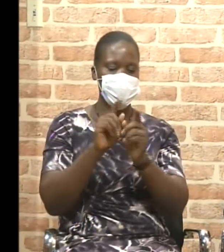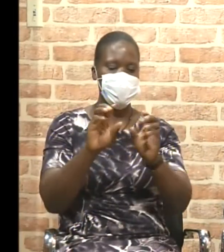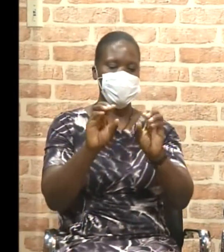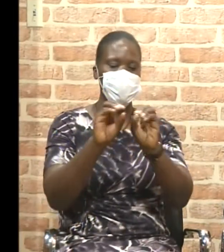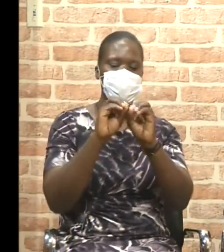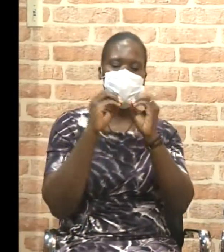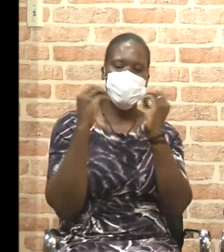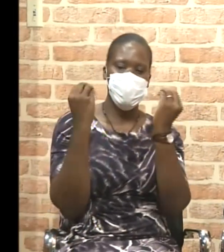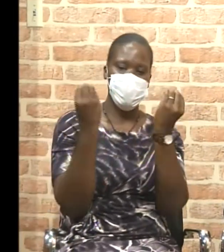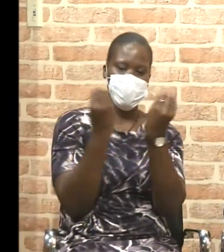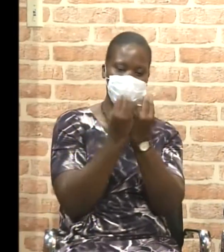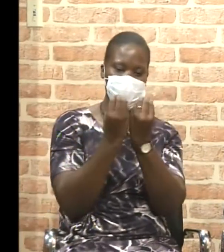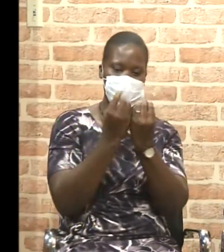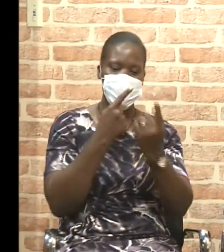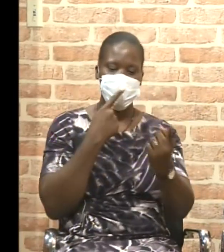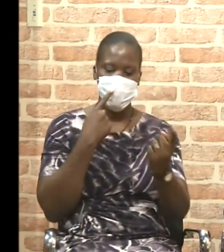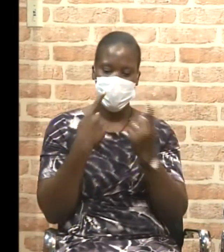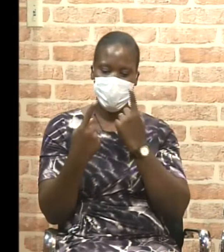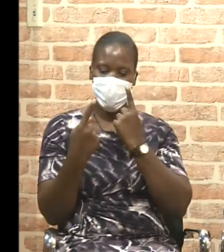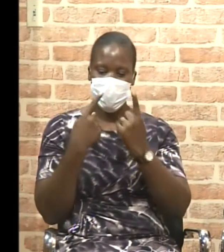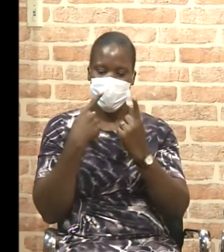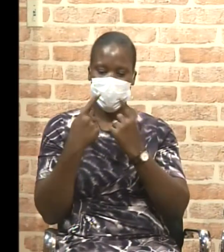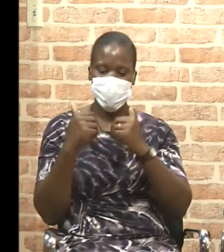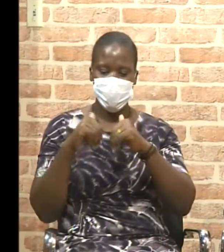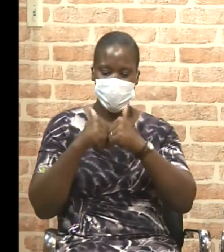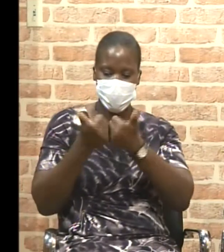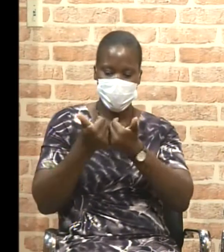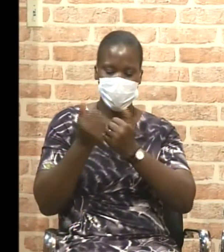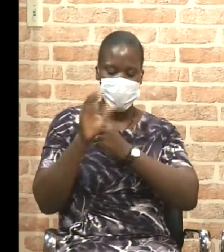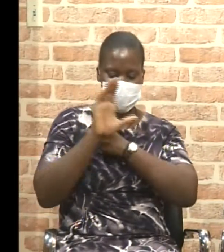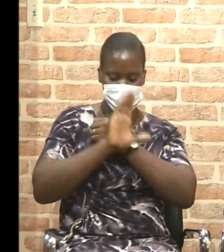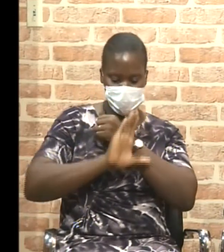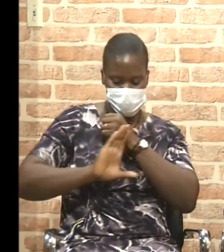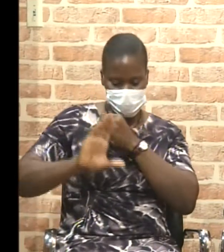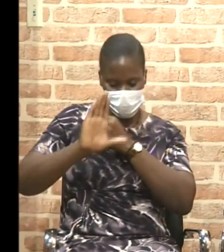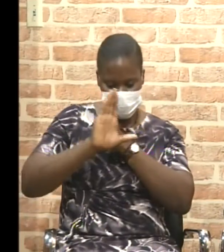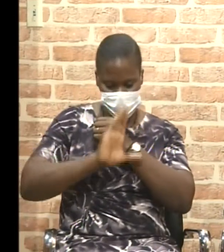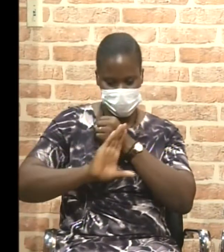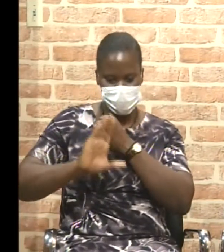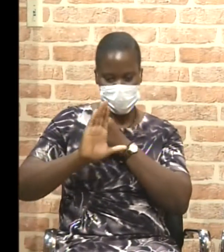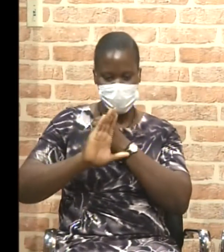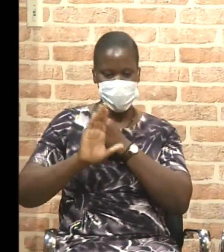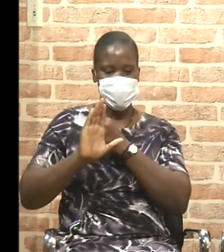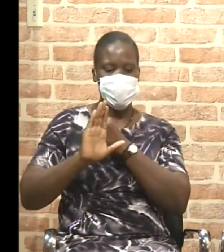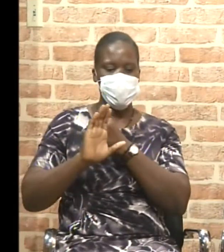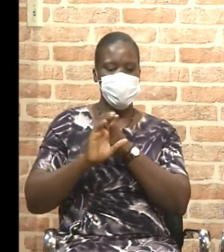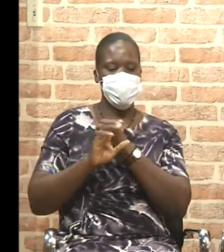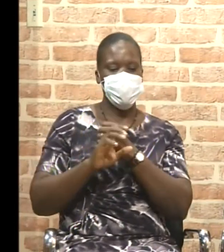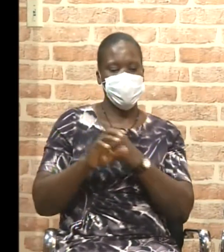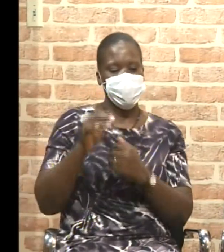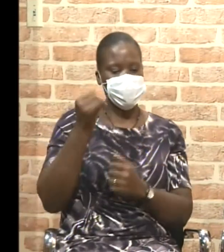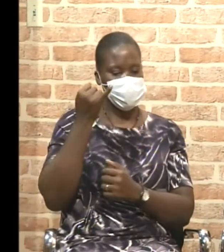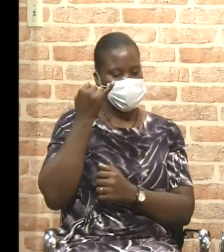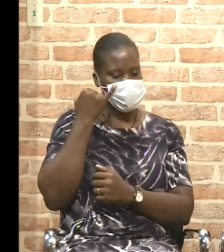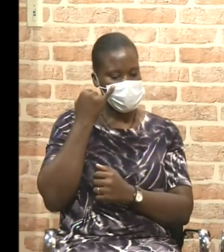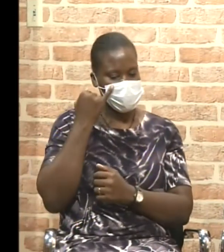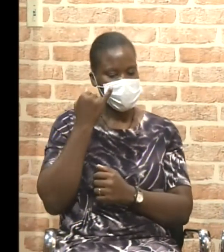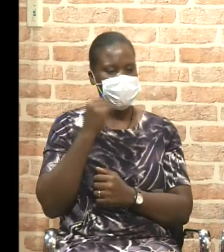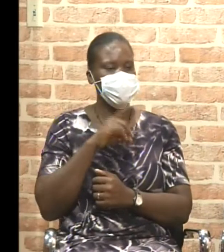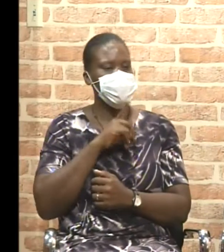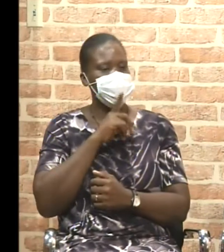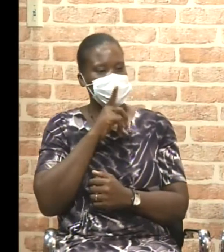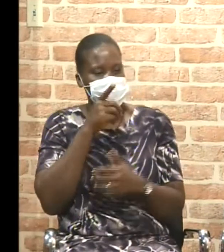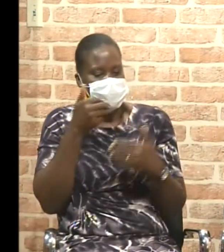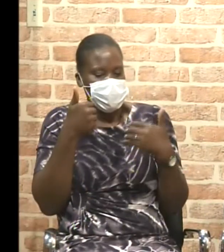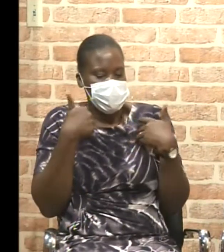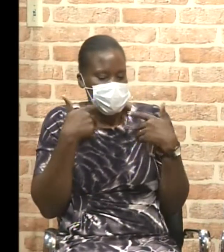nous parler de gestes barrières, comment ils sont et qui sont même capables justement d'atteindre mieux pour le faire. S'il est vrai que y a des gens qui ne sont